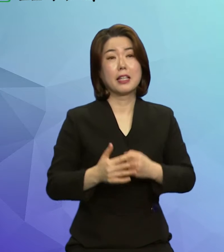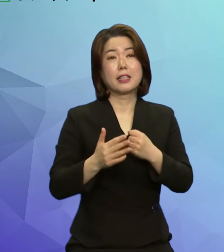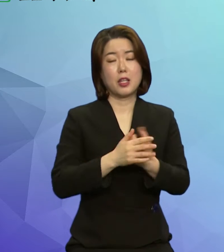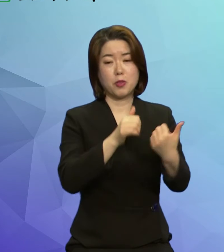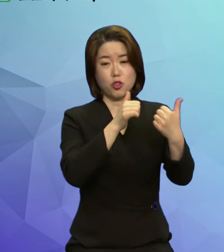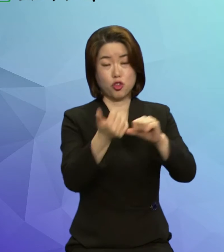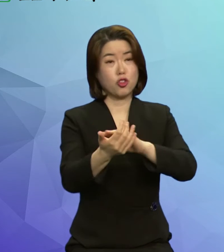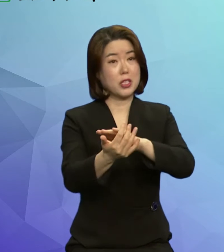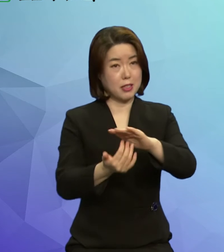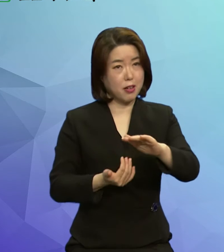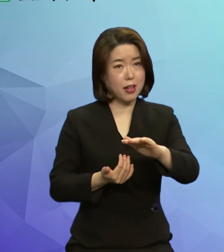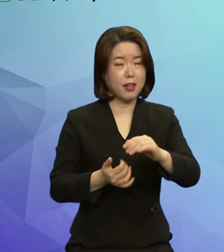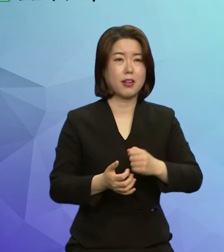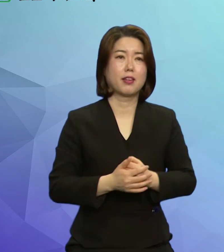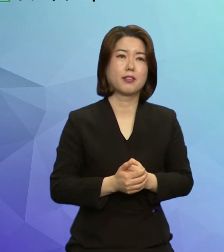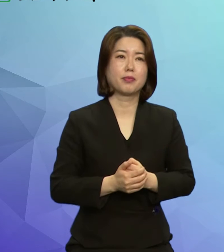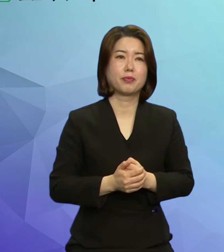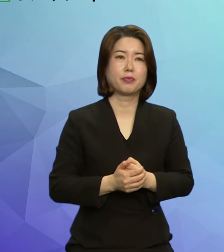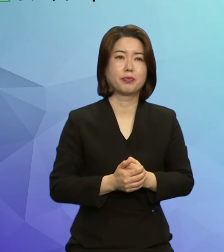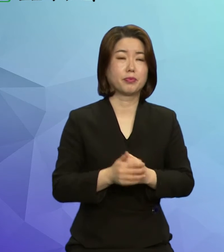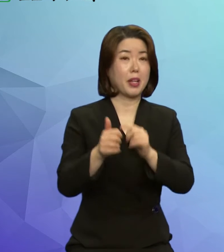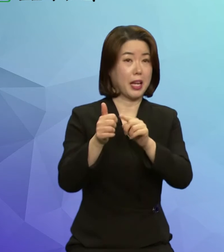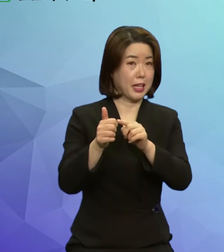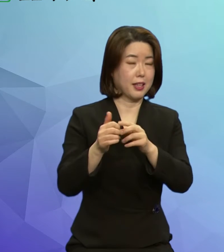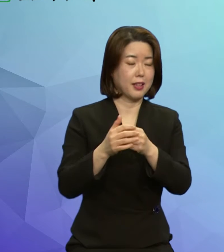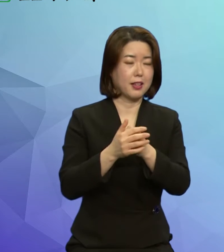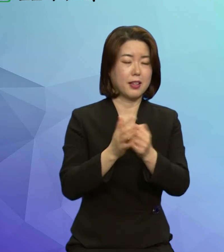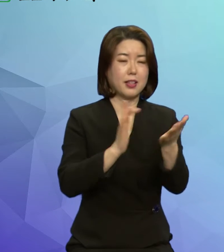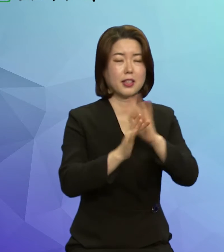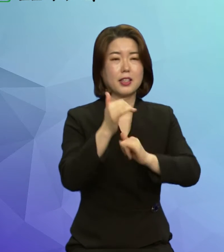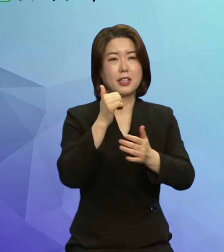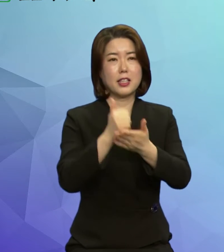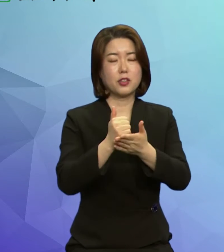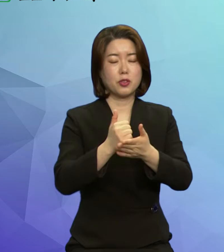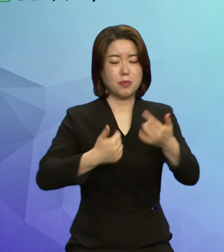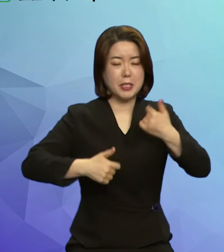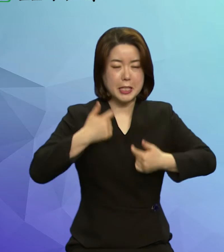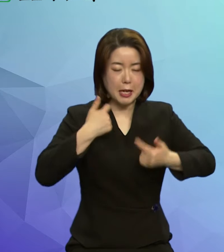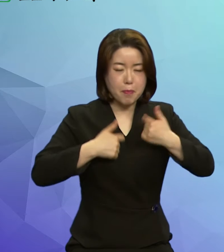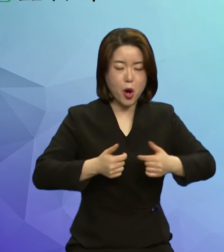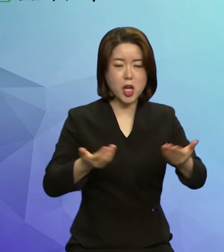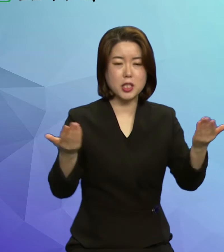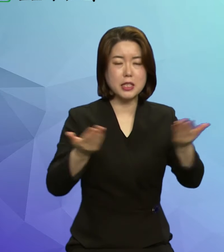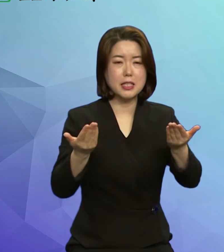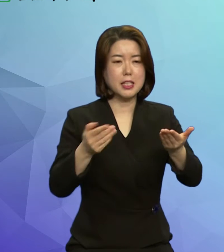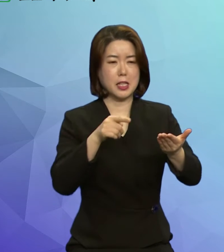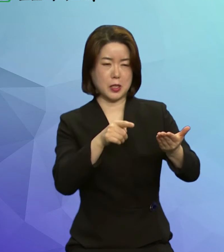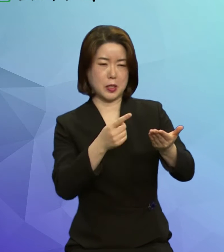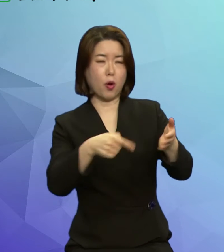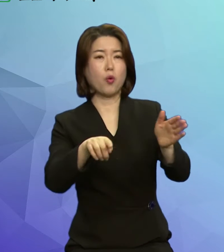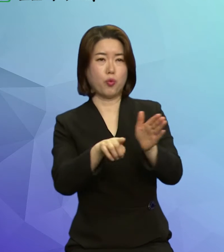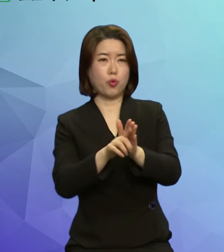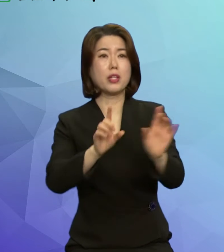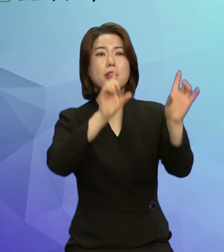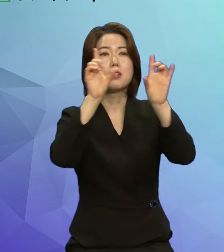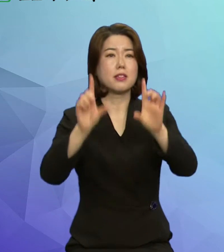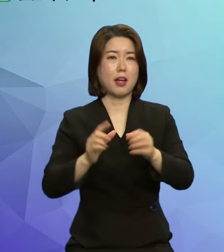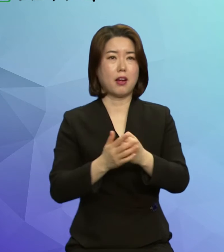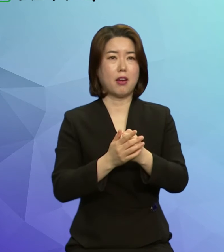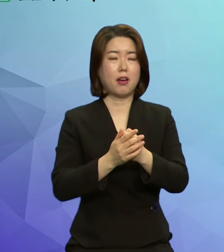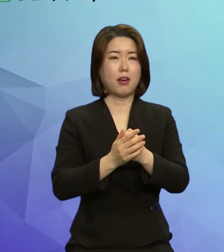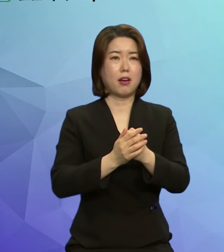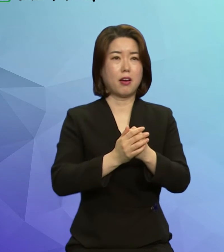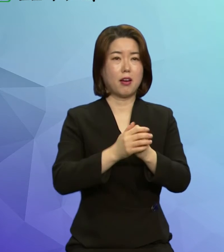죽기 전에라도 그는 예수님께서 기뻐하실 일을 위해서 살았습니다.